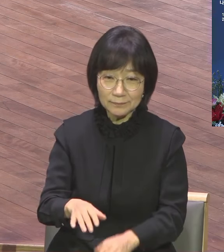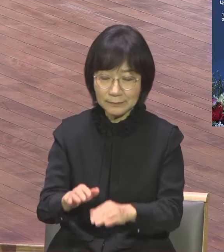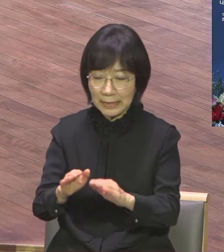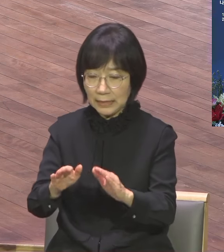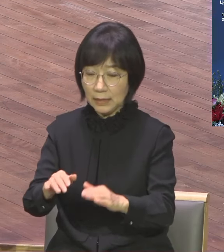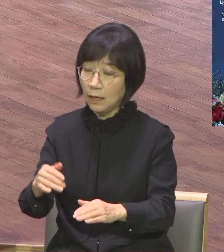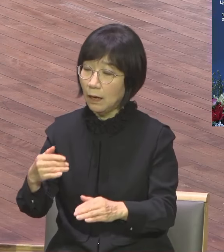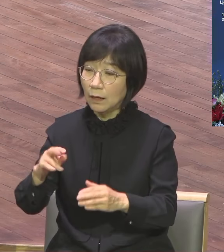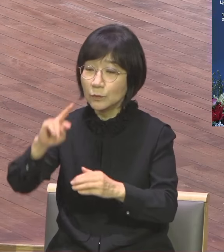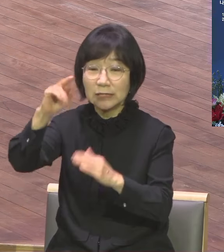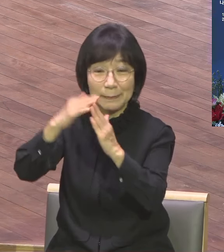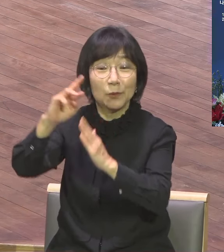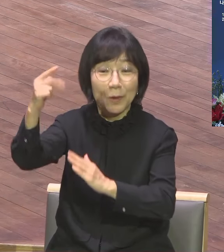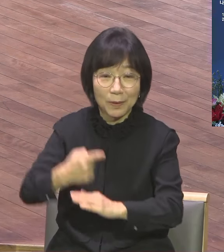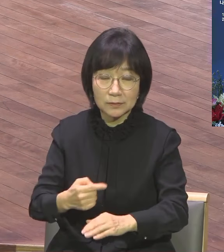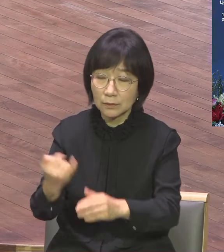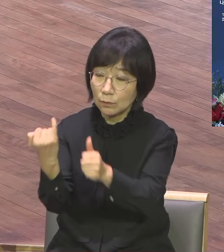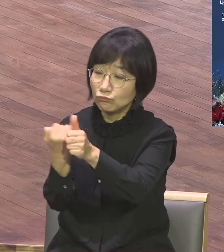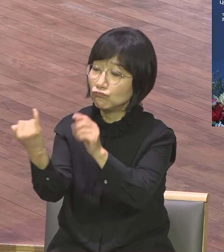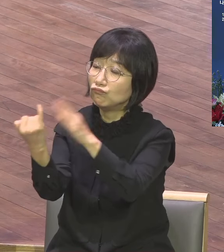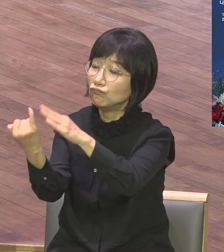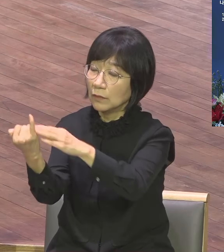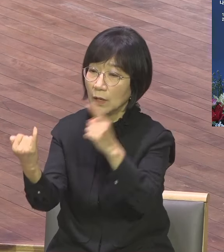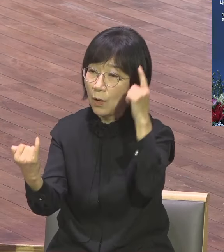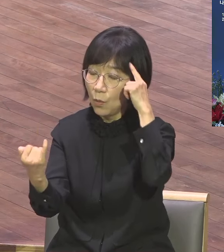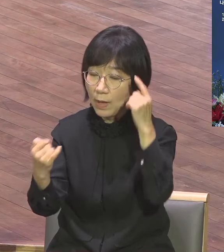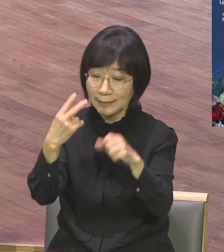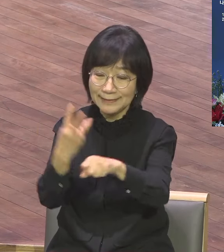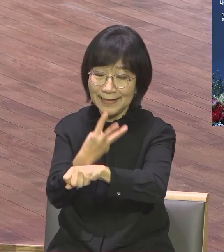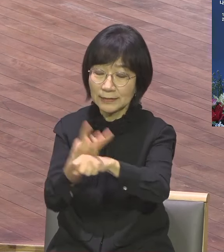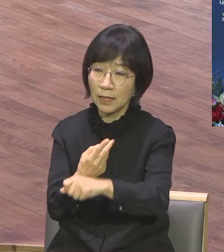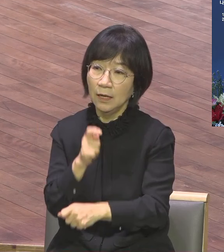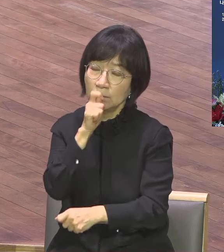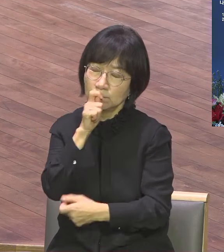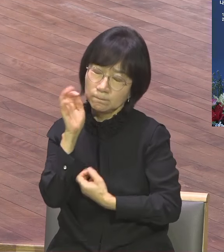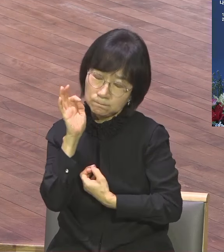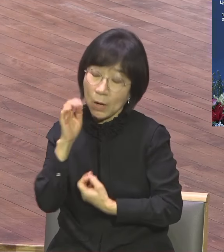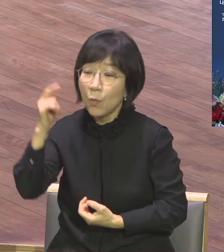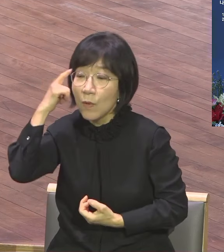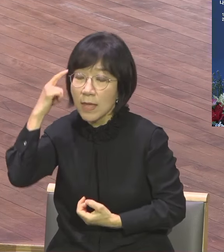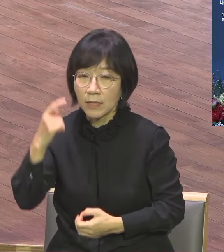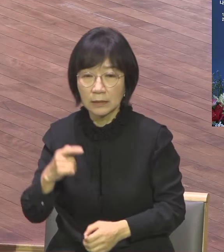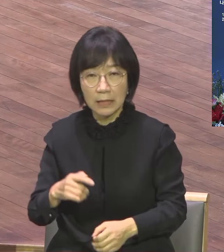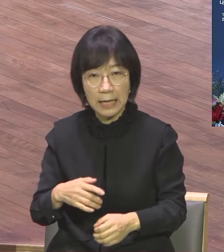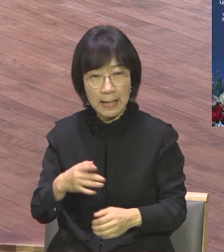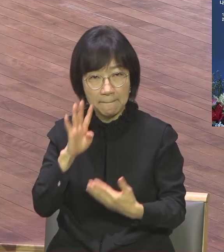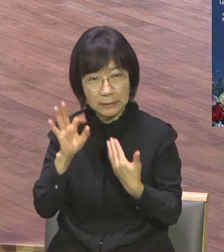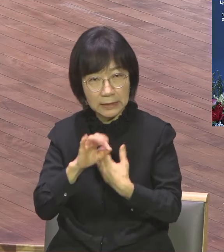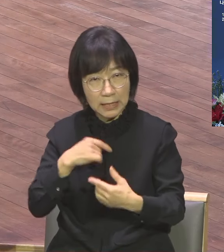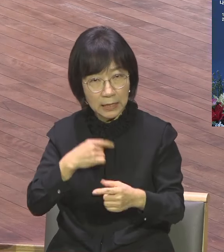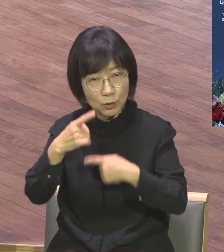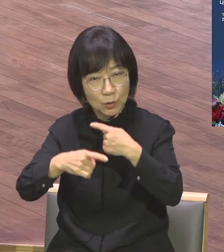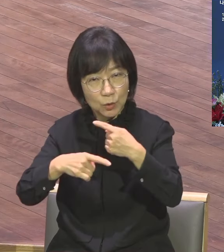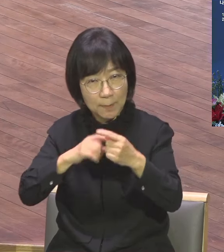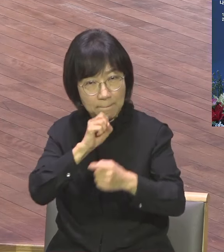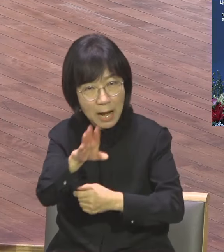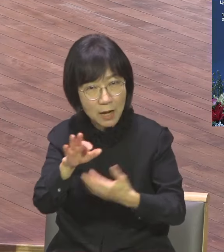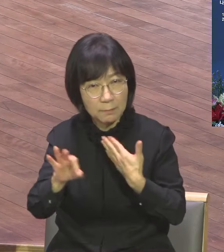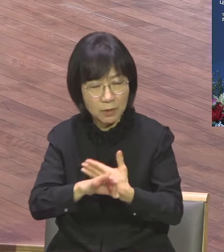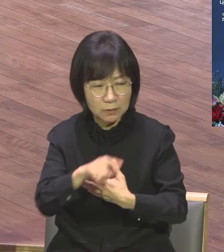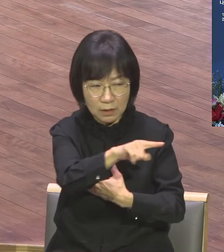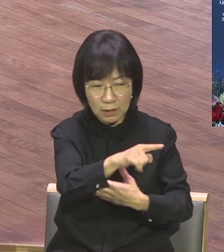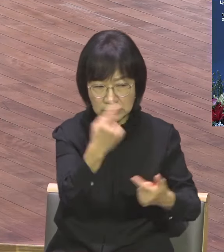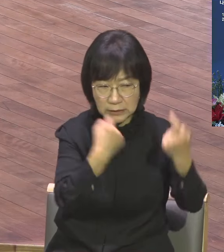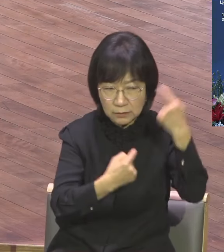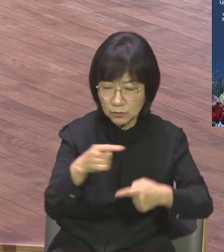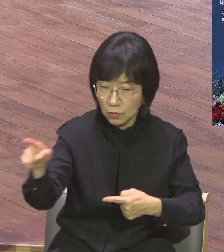어떻게 생각할까? 이 말은 저 사람이 어떻게 생각할까? 생각하다 다 지나가, 다 지나가. 그 체질이 그래, 체질이.